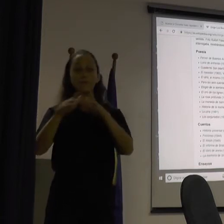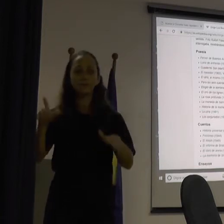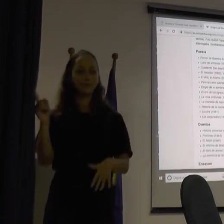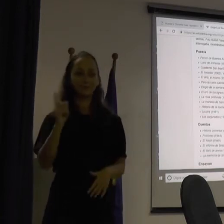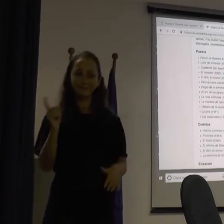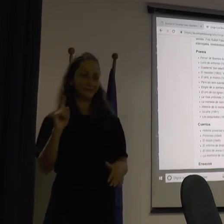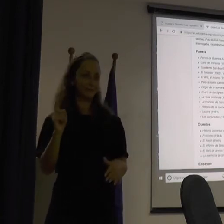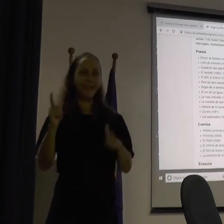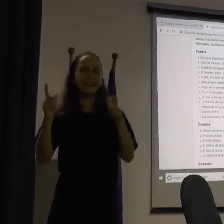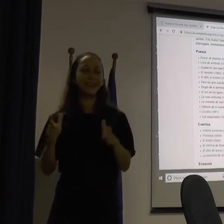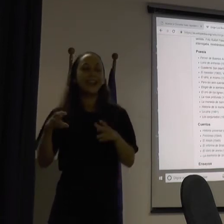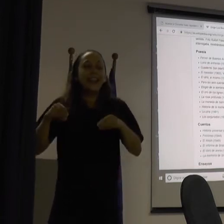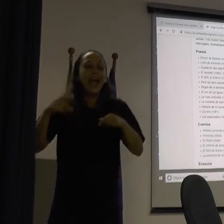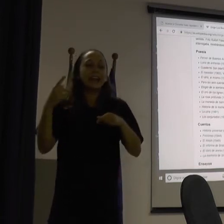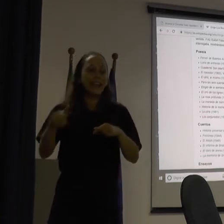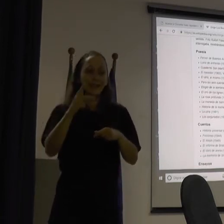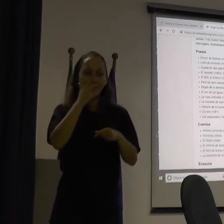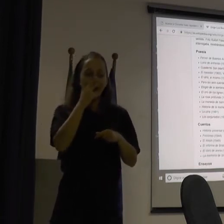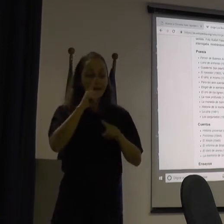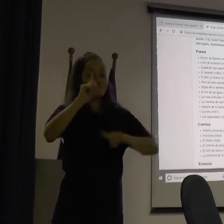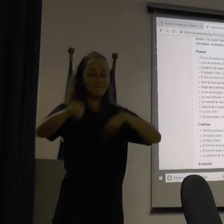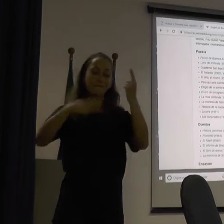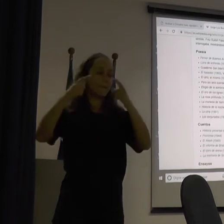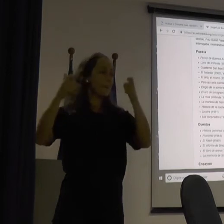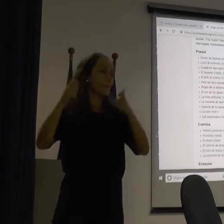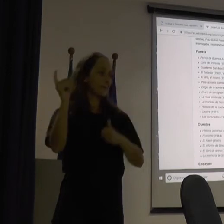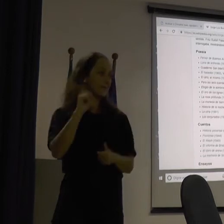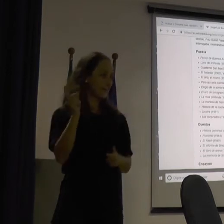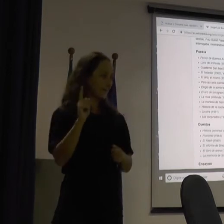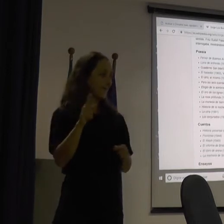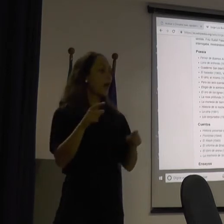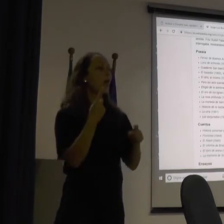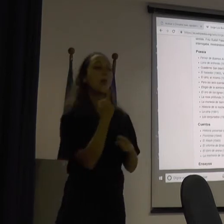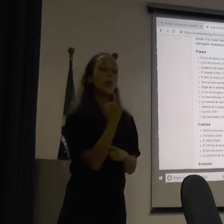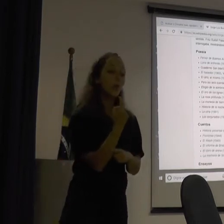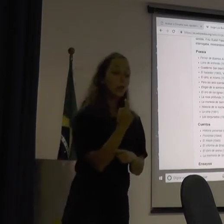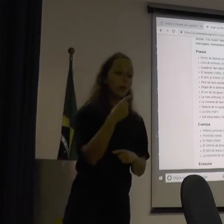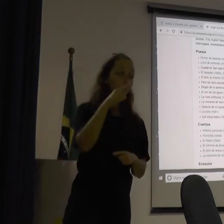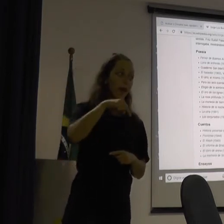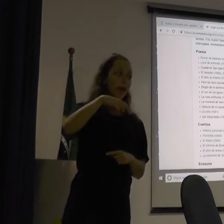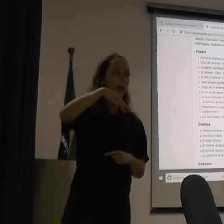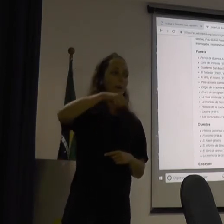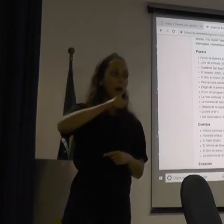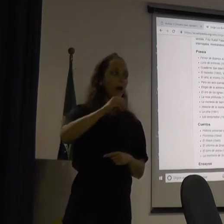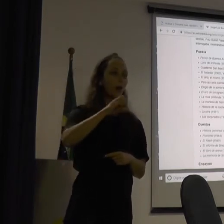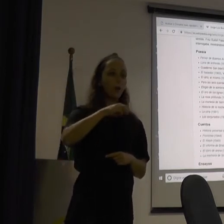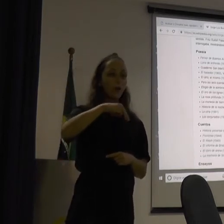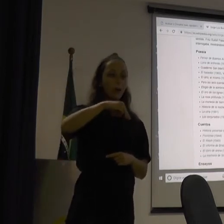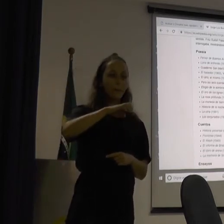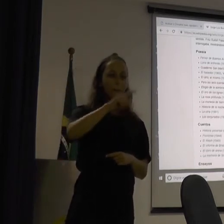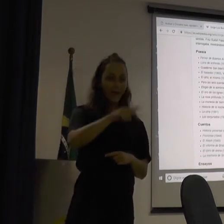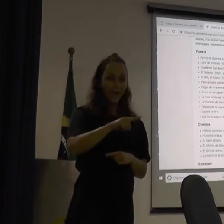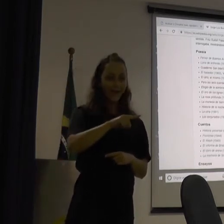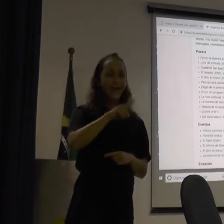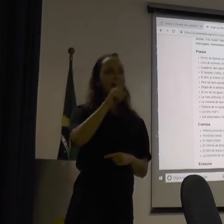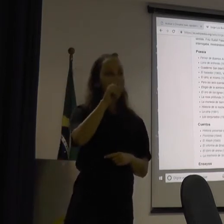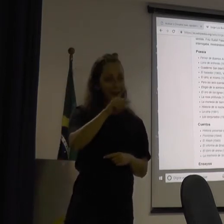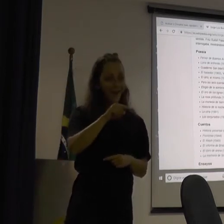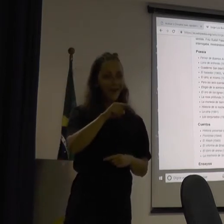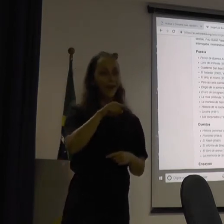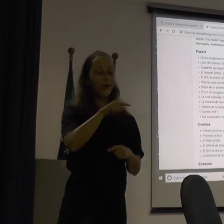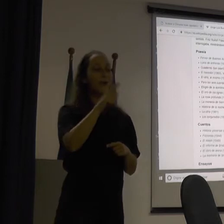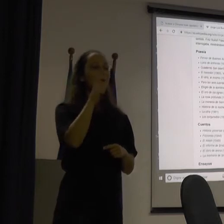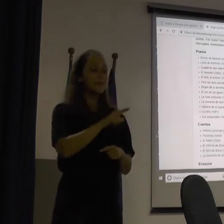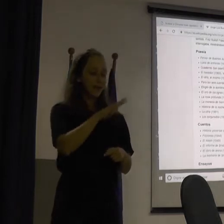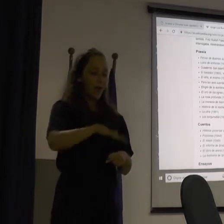fez sucesso no lugar dos grandes, né? Normalmente, a gente sabe por convivência que a gente